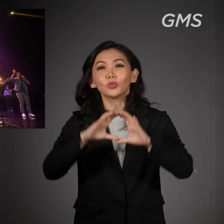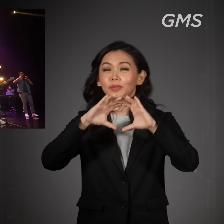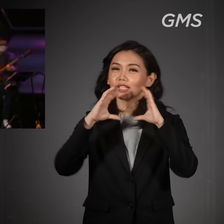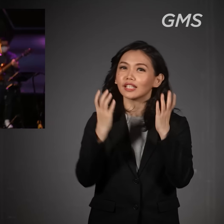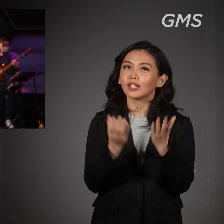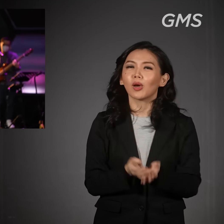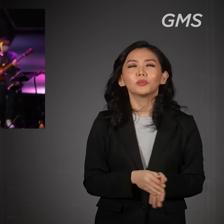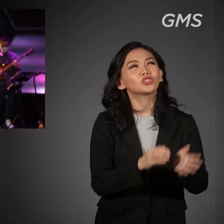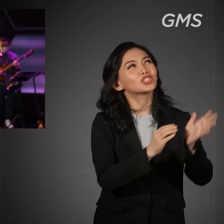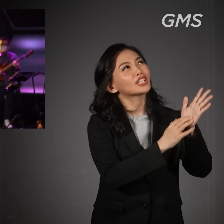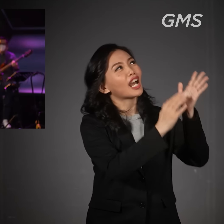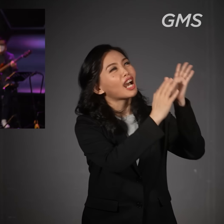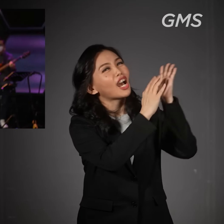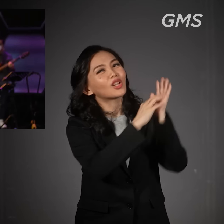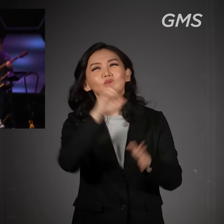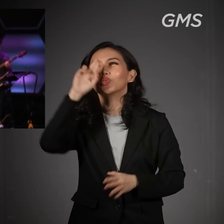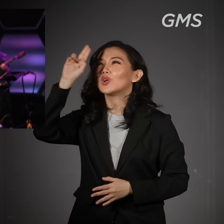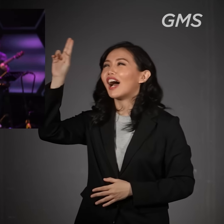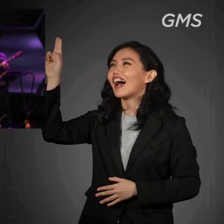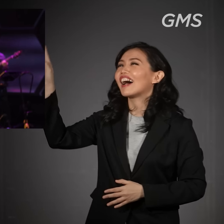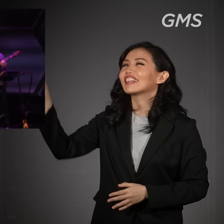bumi, pujilah Tuhan,